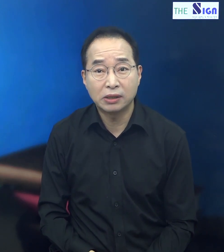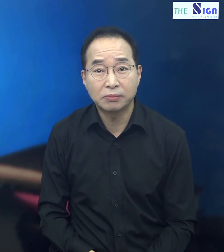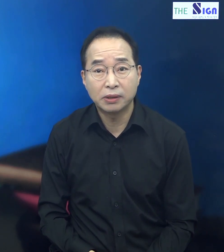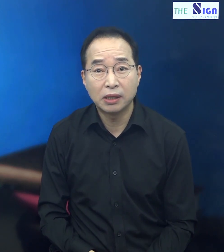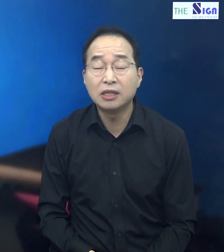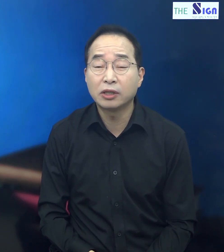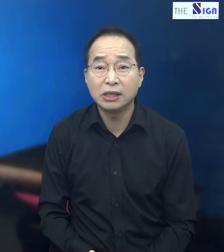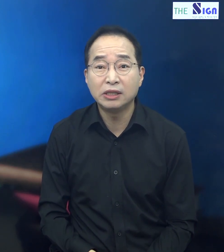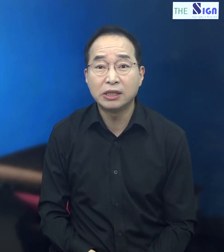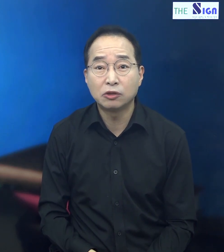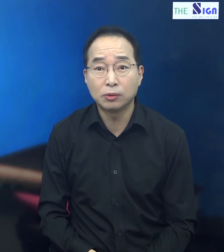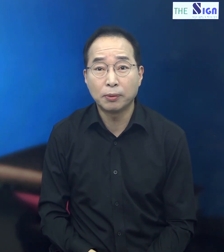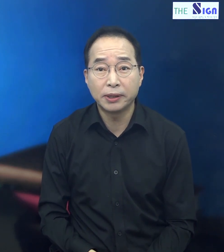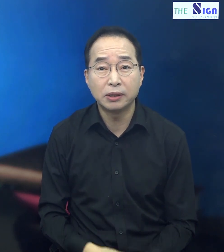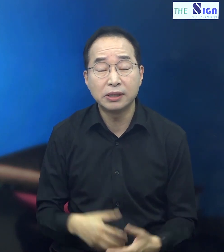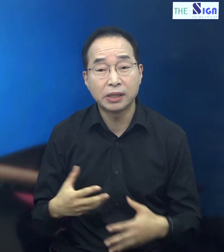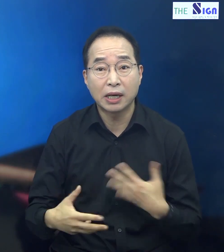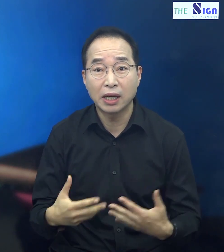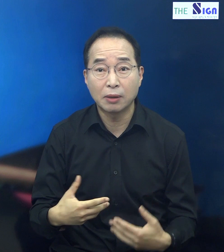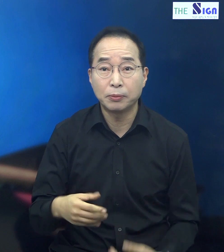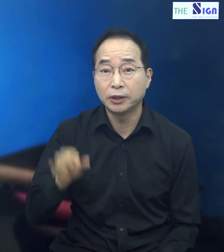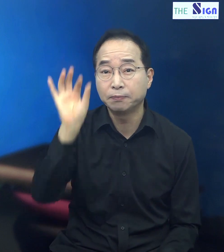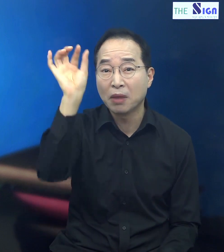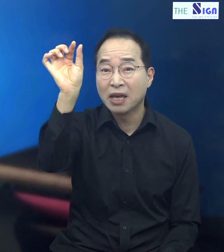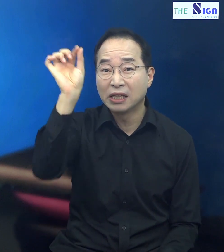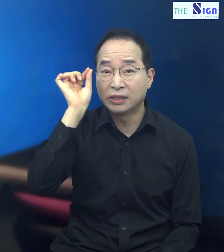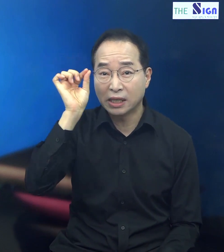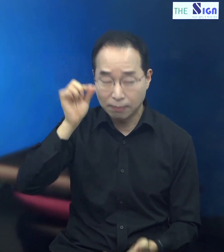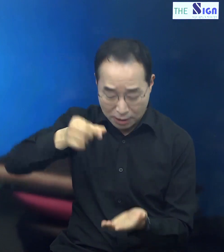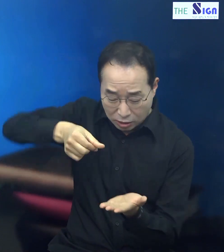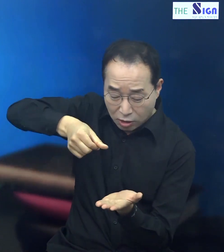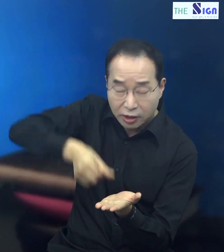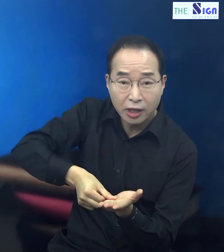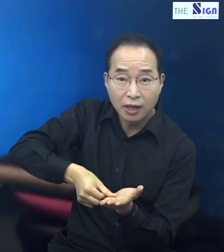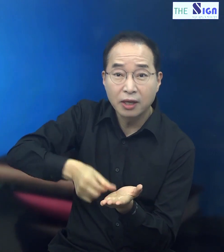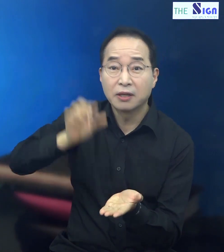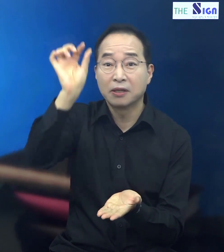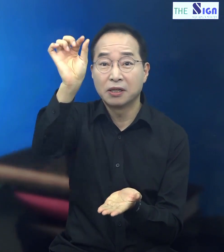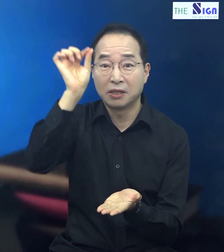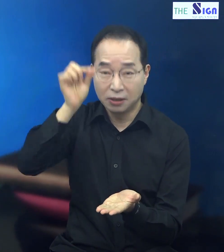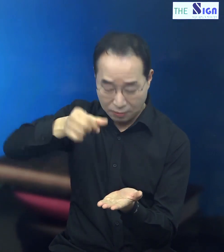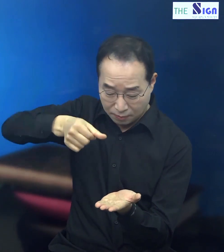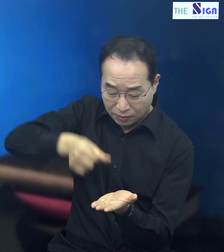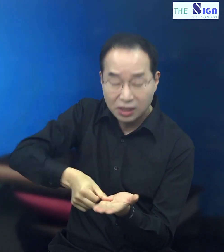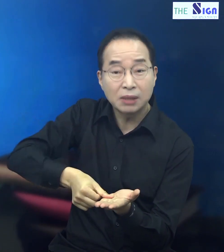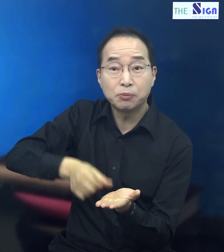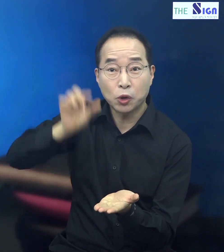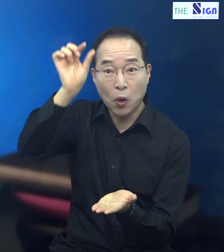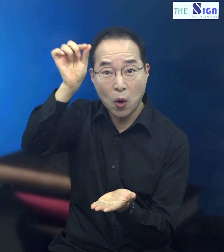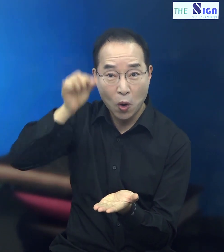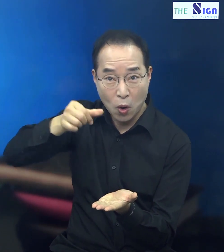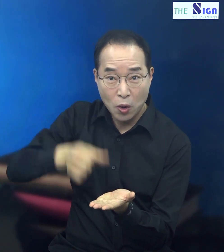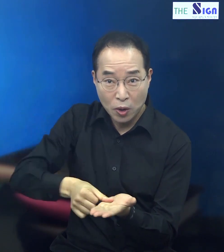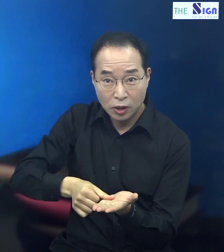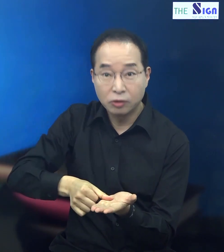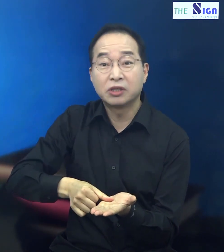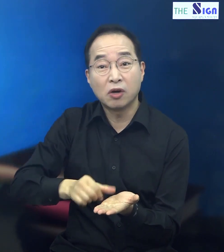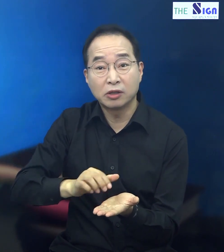있습니다. 예전에 인쇄수를 보면은 인쇄 가게에 보면은 글자를 빼서 심죠. 그리고 그거 가지고